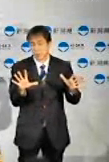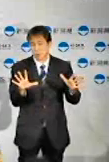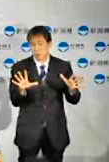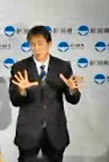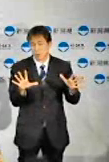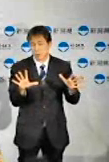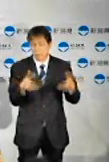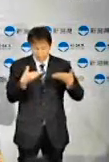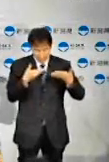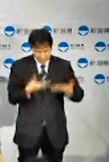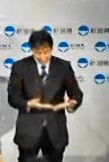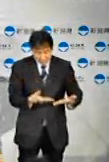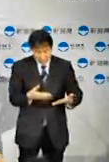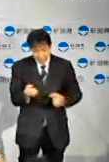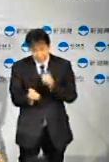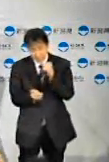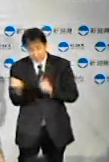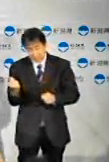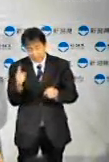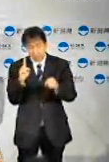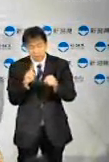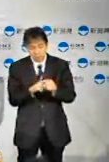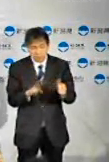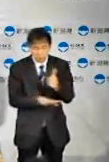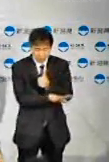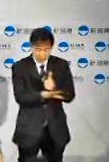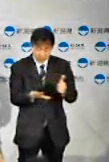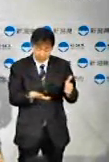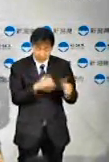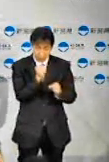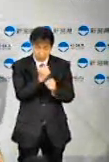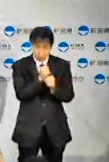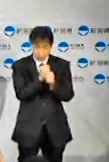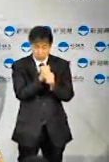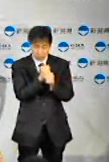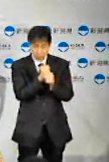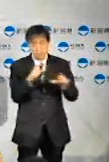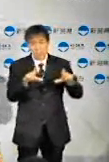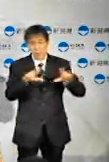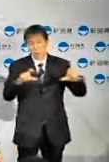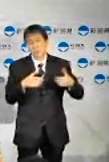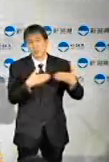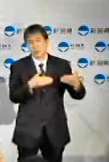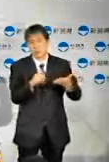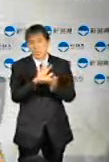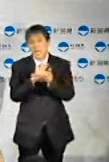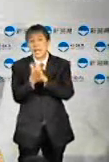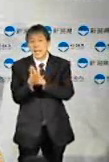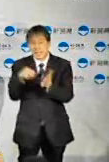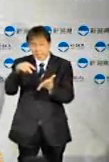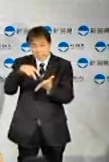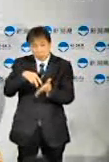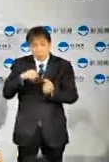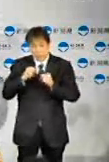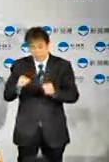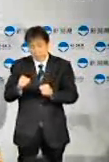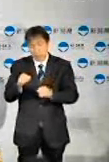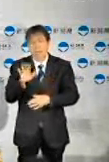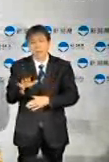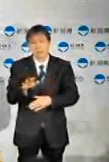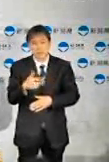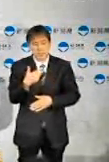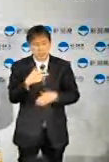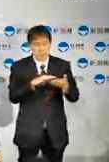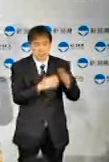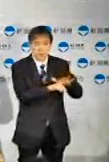そうした安全に避難するための環境づくりは当然進めてもらって、もちろん県がやるべき分もありますし、市町村